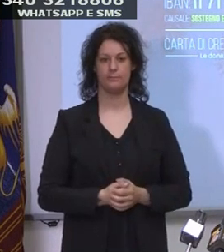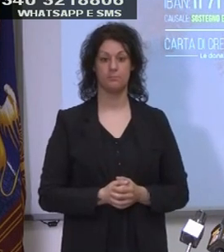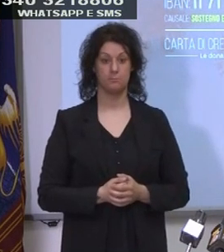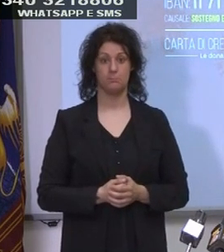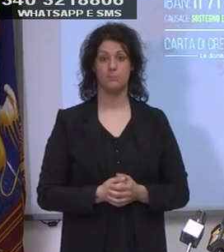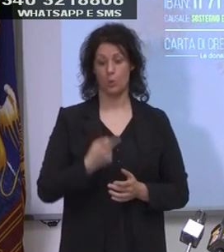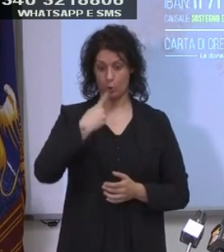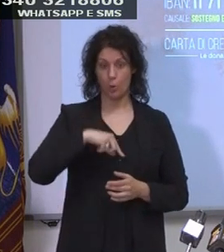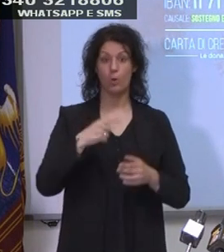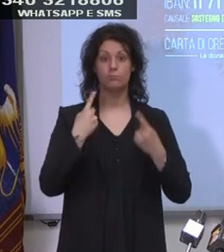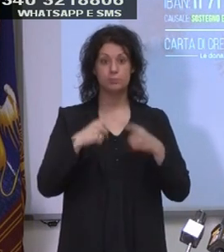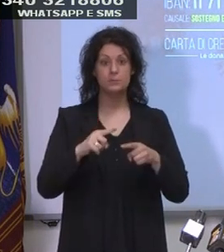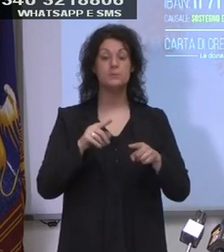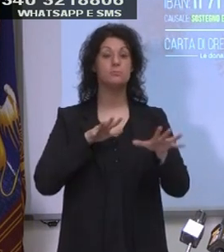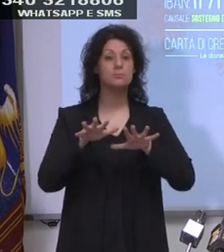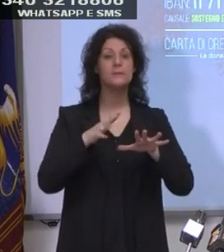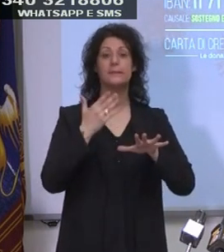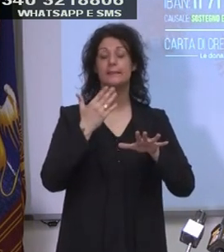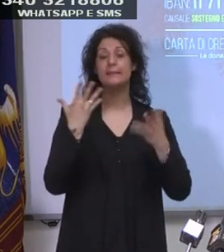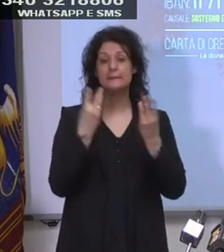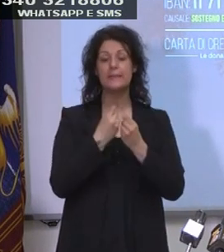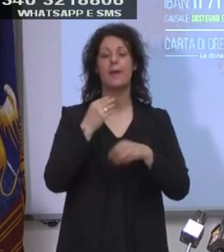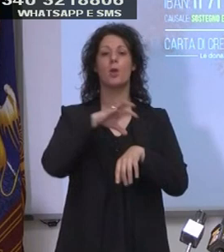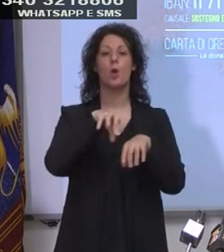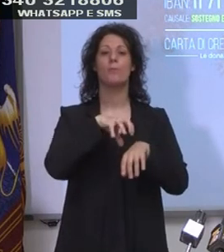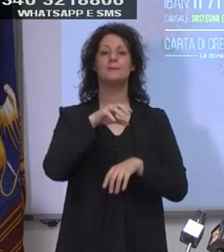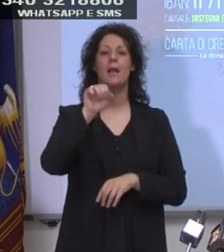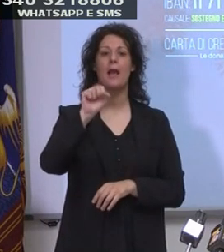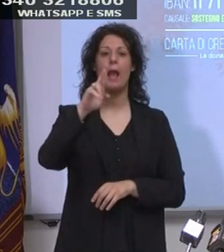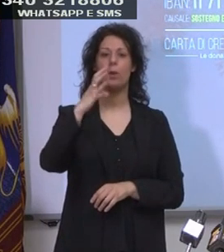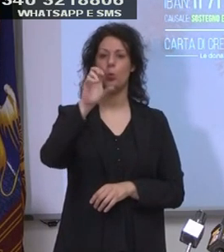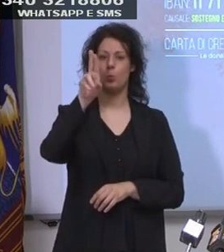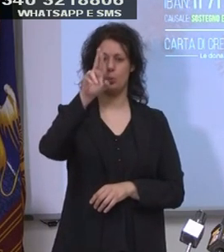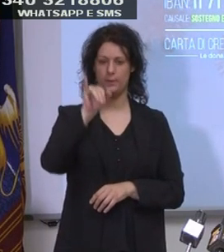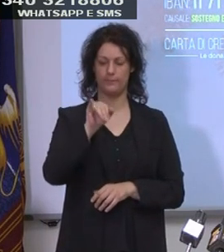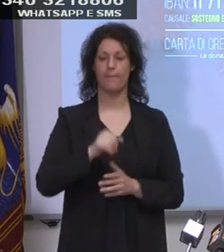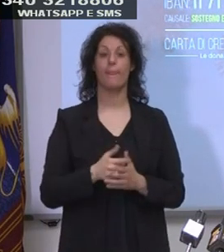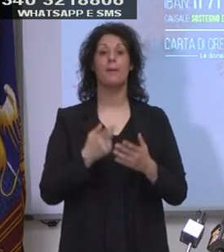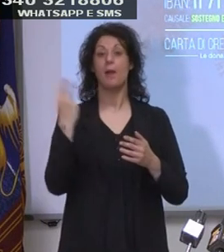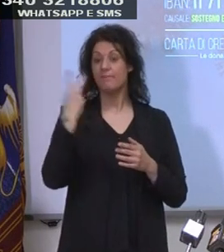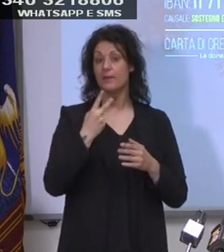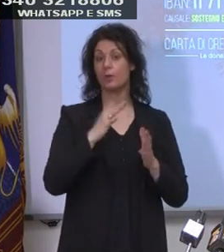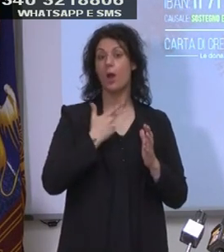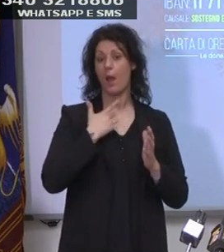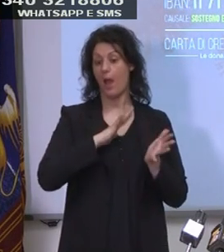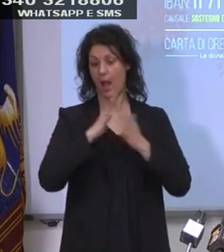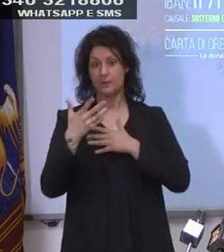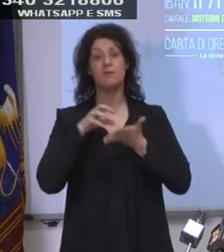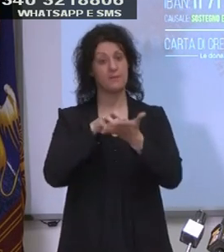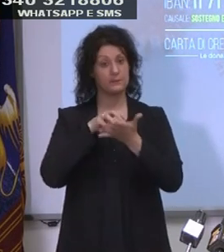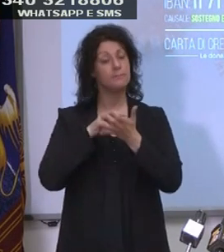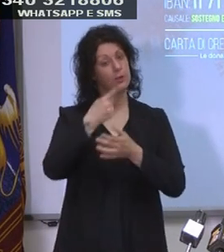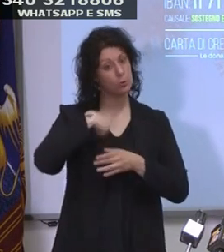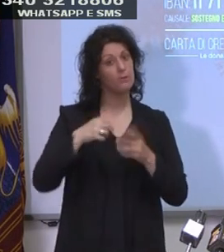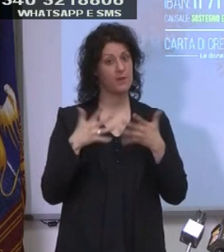facciamo col commissario Arcuri. Dall'altro ovviamente abbiamo fatto anche investimenti in questi mesi, cioè non è che ci siamo fermati